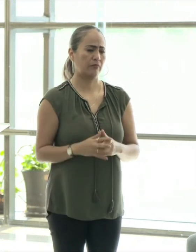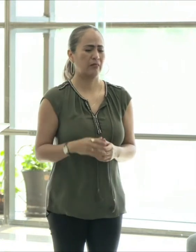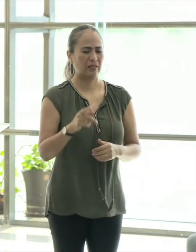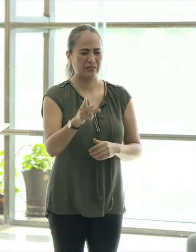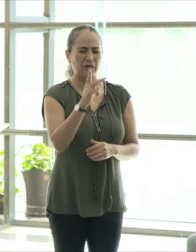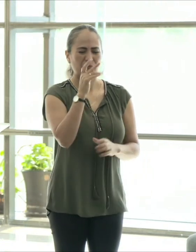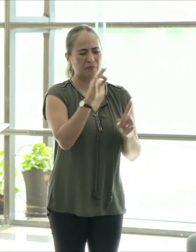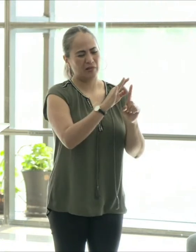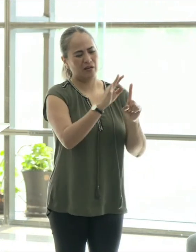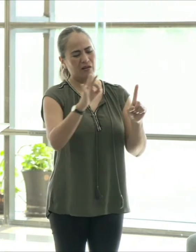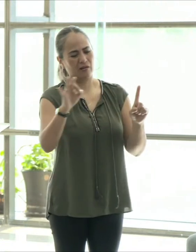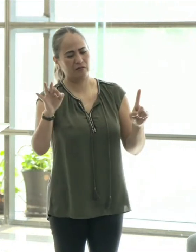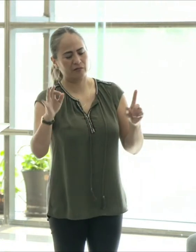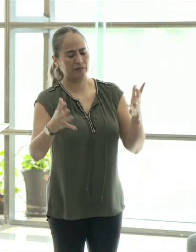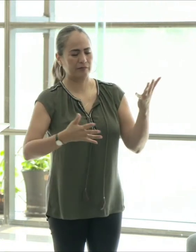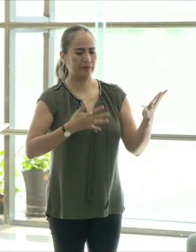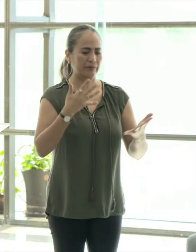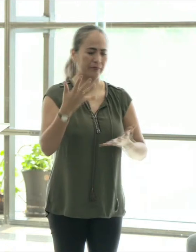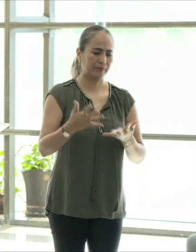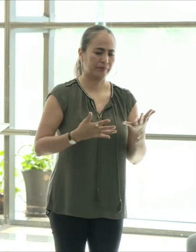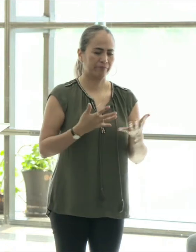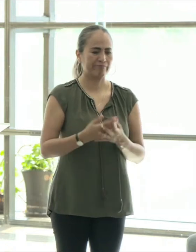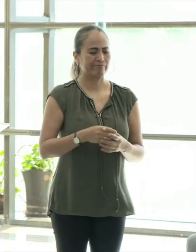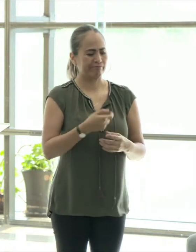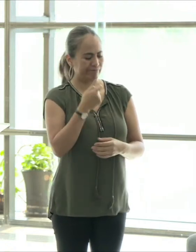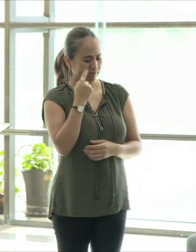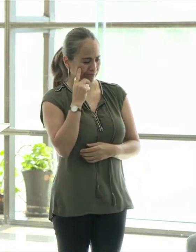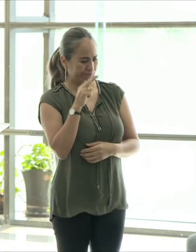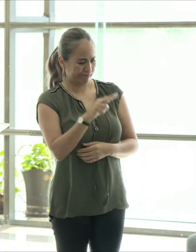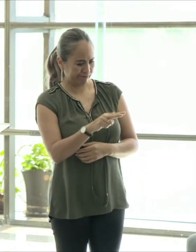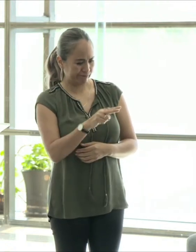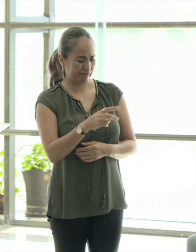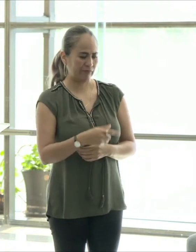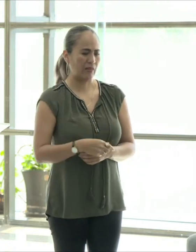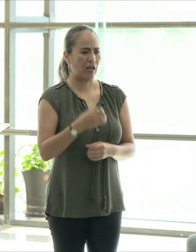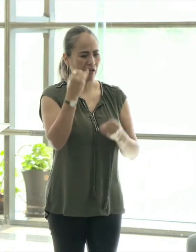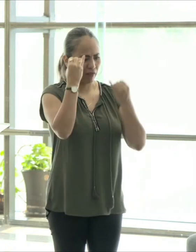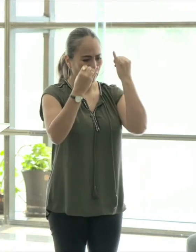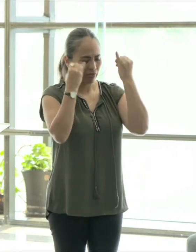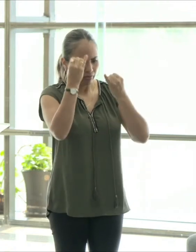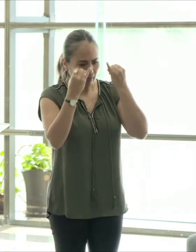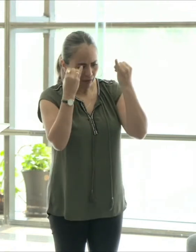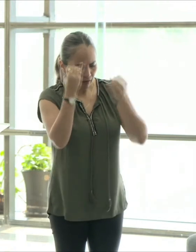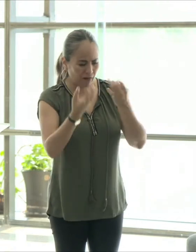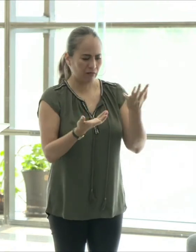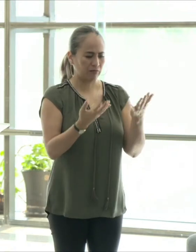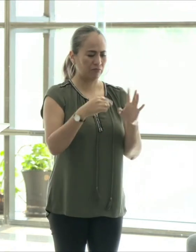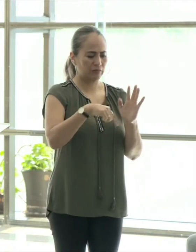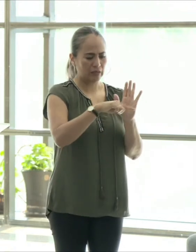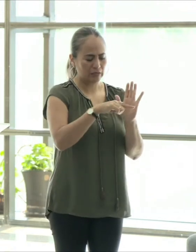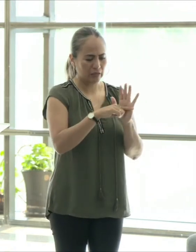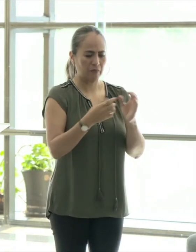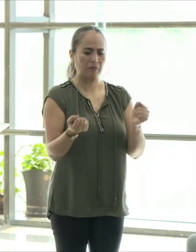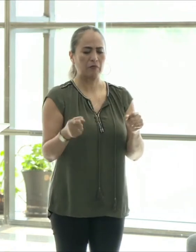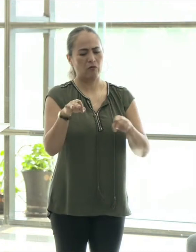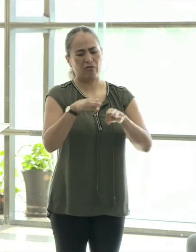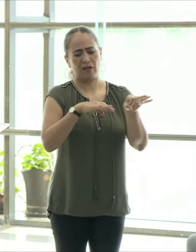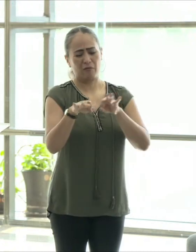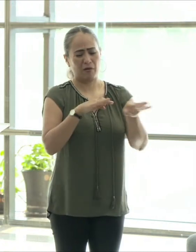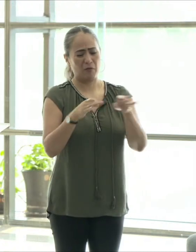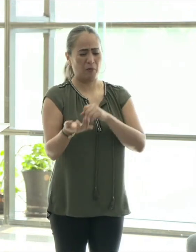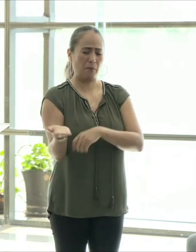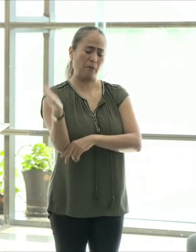pues acumula una serie de estereotipos de género amplias jornadas de trabajo de Cuidado no remunerado